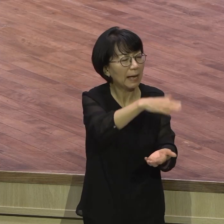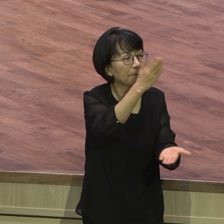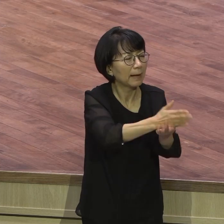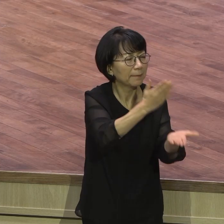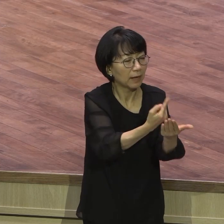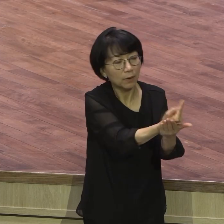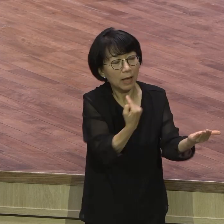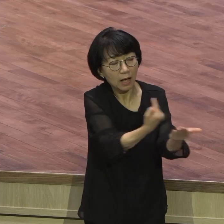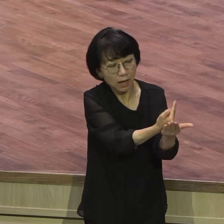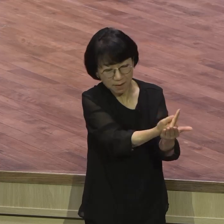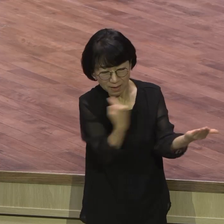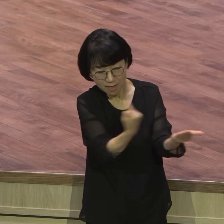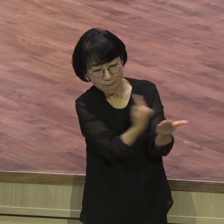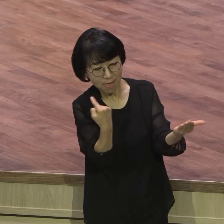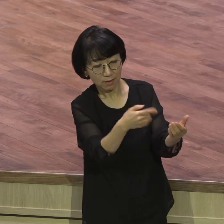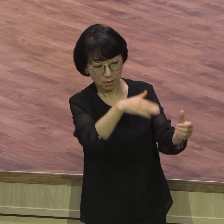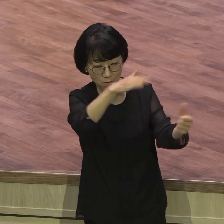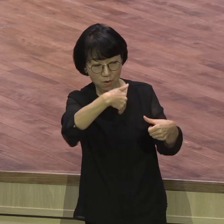나와 불러 모아